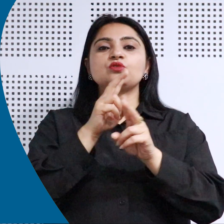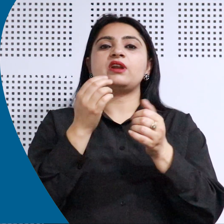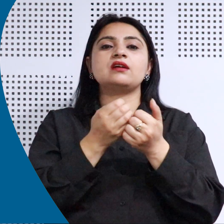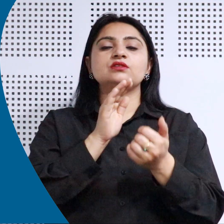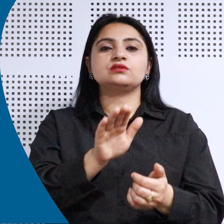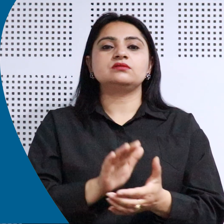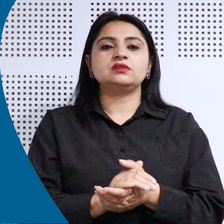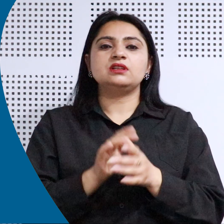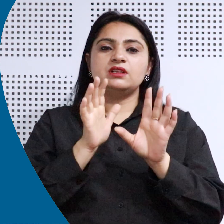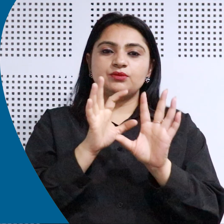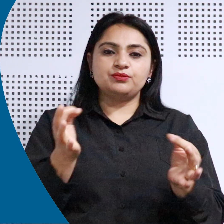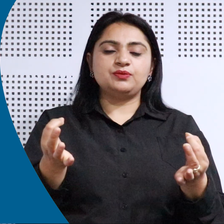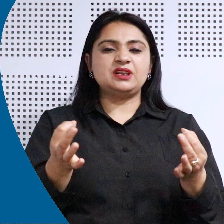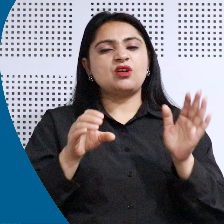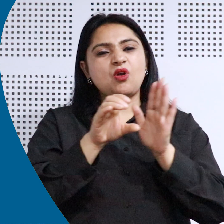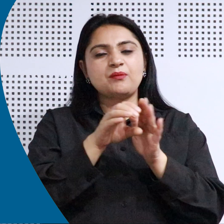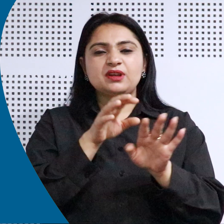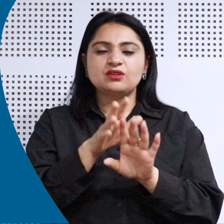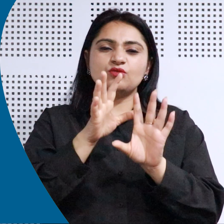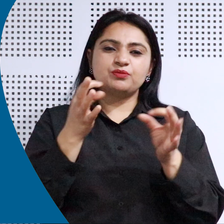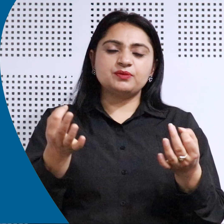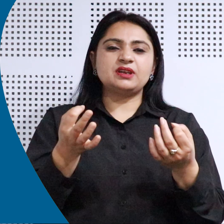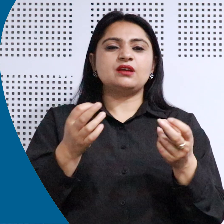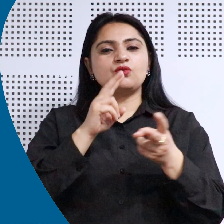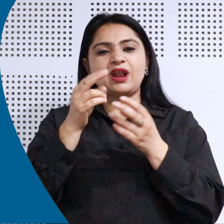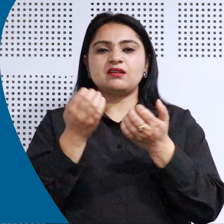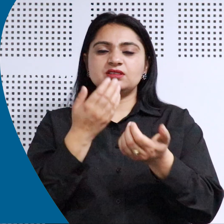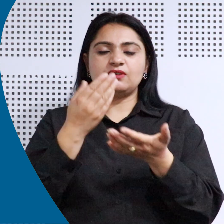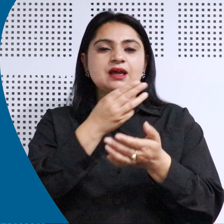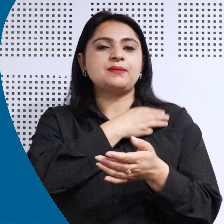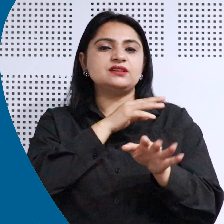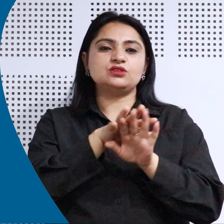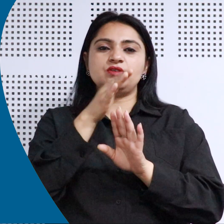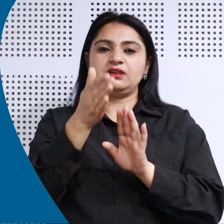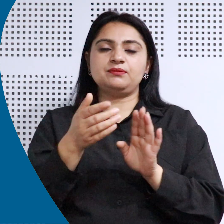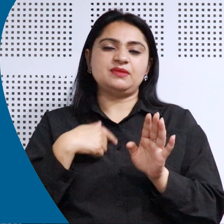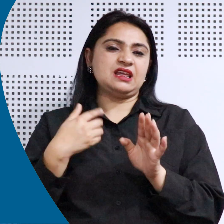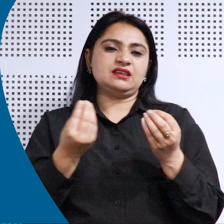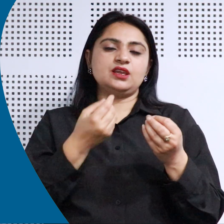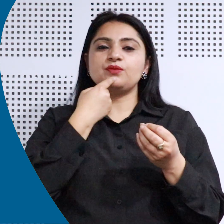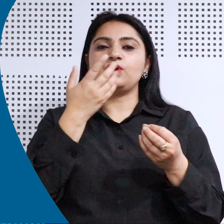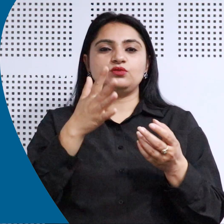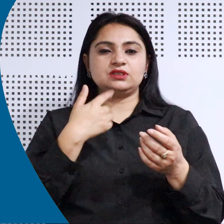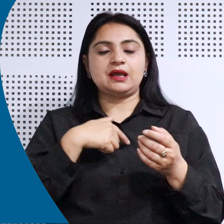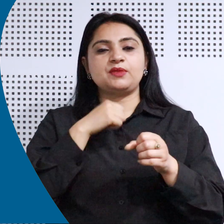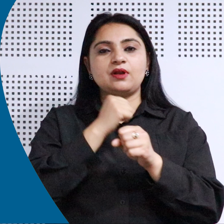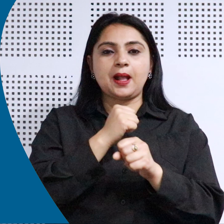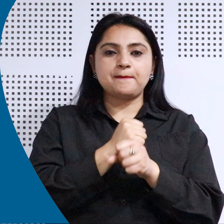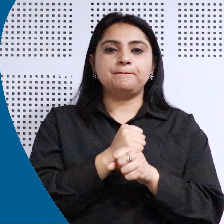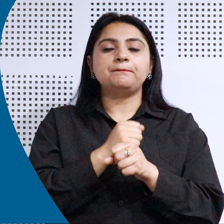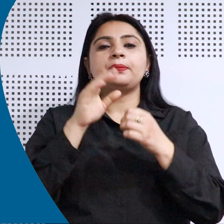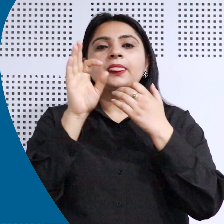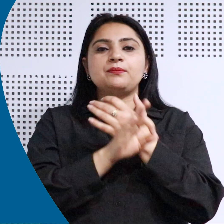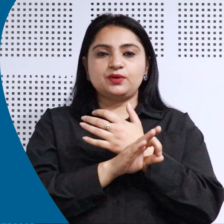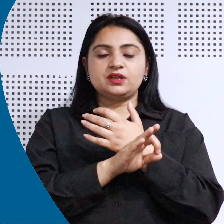हन्डर, विभिन्न टिका टिप्पणी, विभिन्न मान्छेहरूले विभिन्न किसिमको कुरा गर्ला, त्यसमा चाहिँ मलाई केही छैन भन्नु। हाम्रो काम प्रक्रिया, निजामती सेवा ऐन नल्याउन